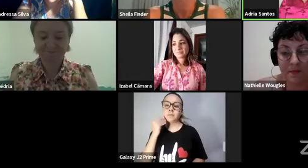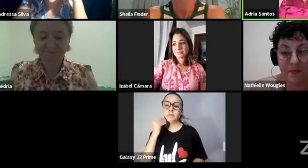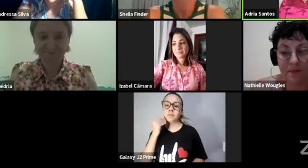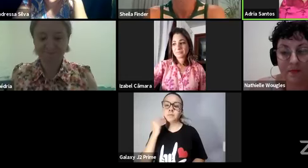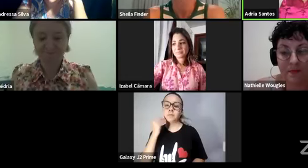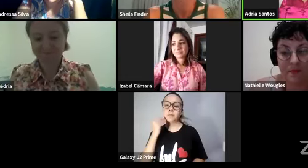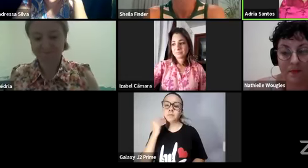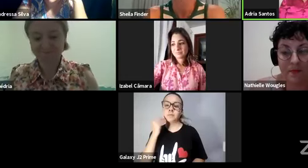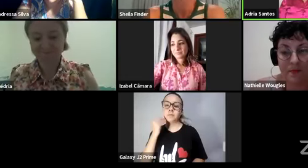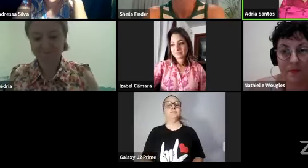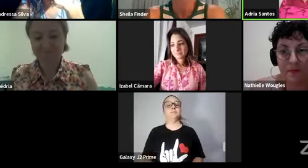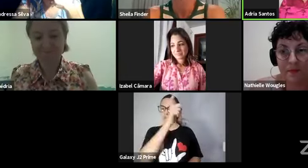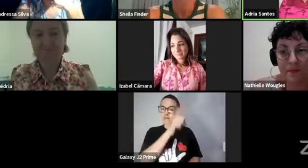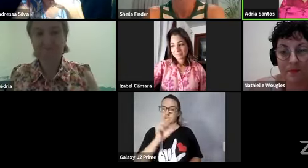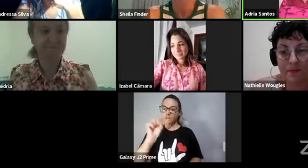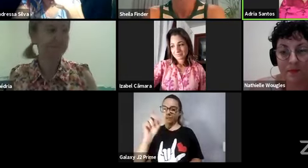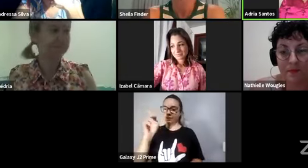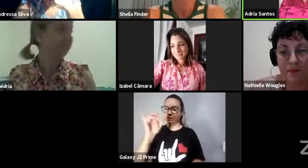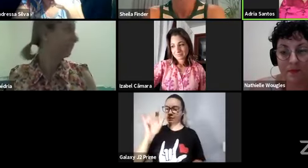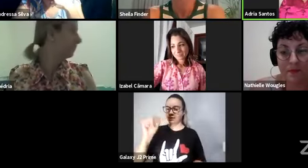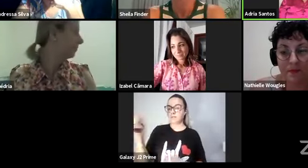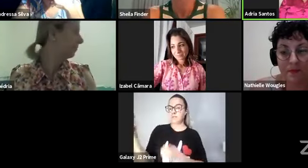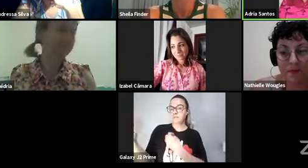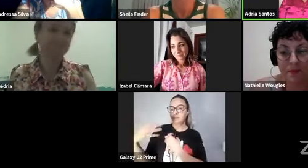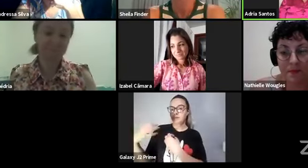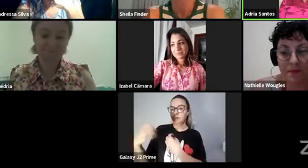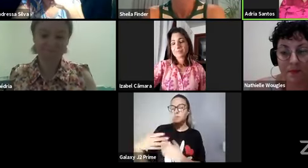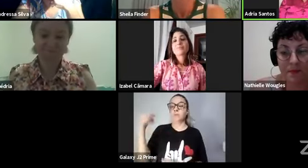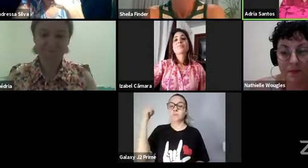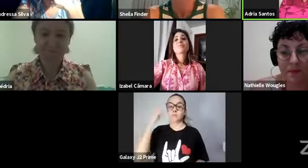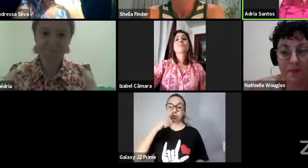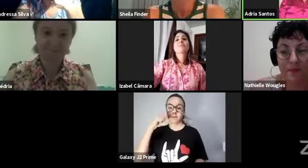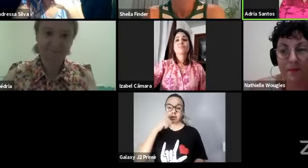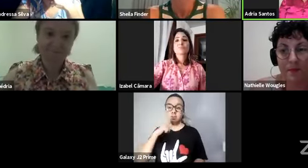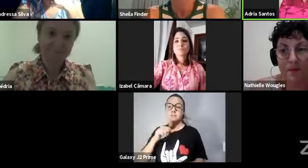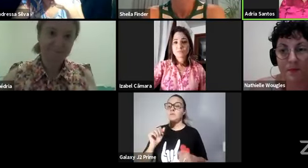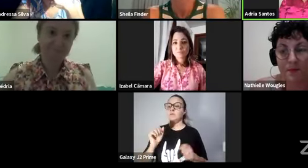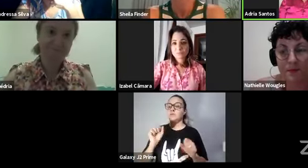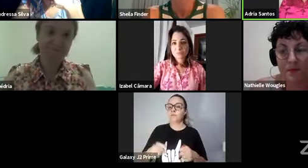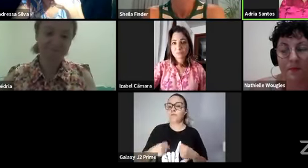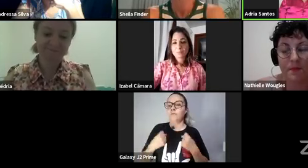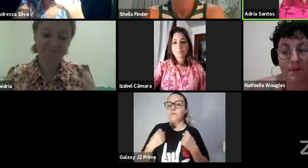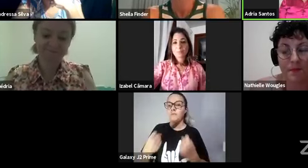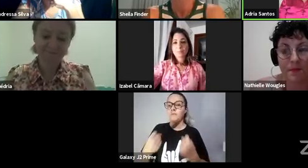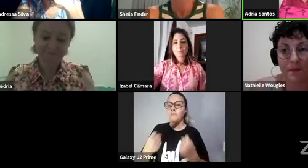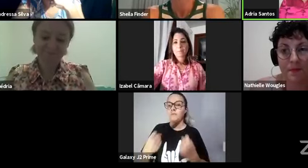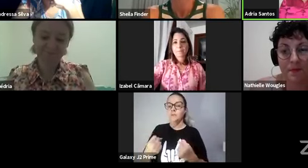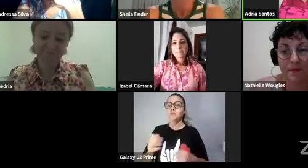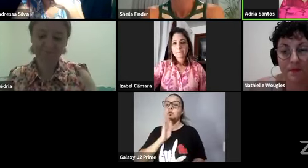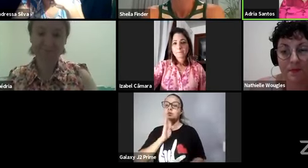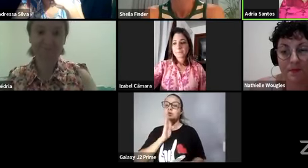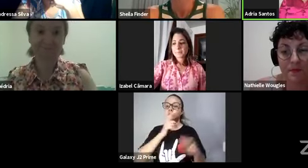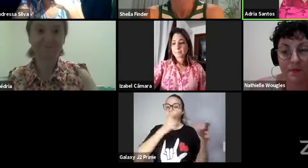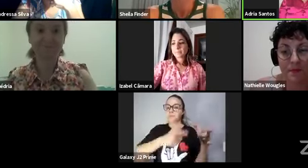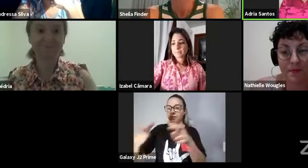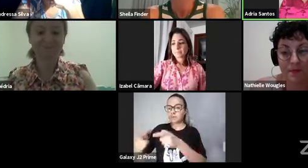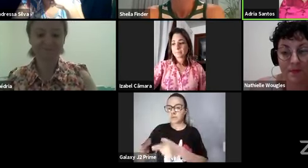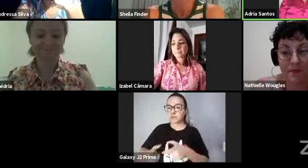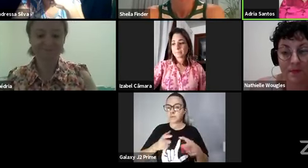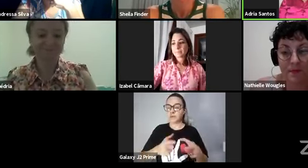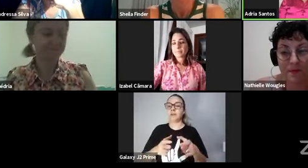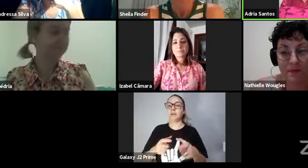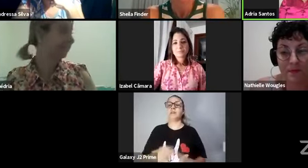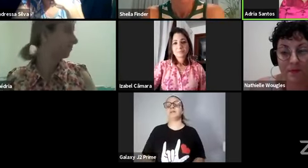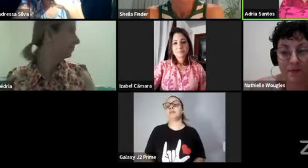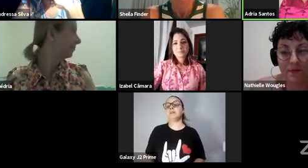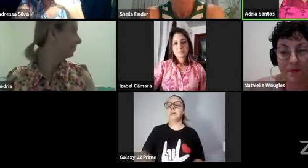gente conhecer mulheres fortes, conhecer lugares, né, que a gente teve oportunidade de conhecer,